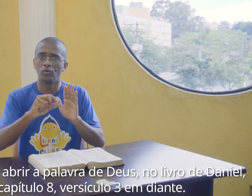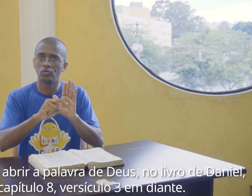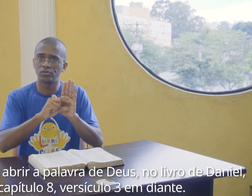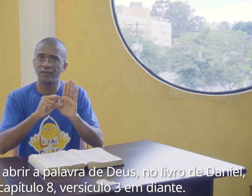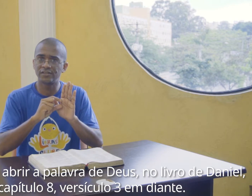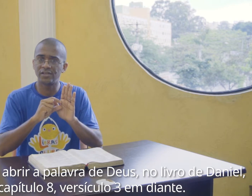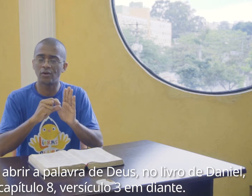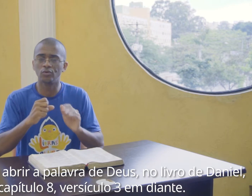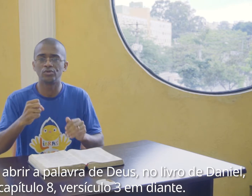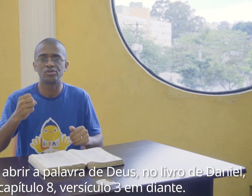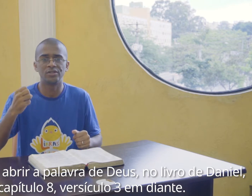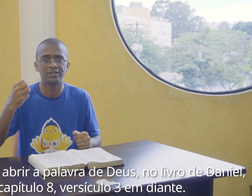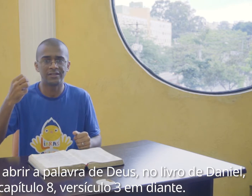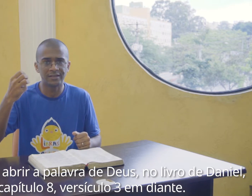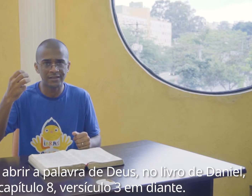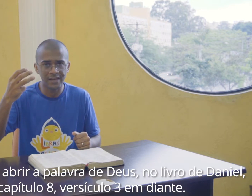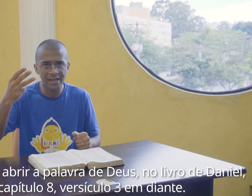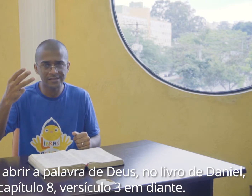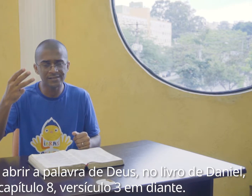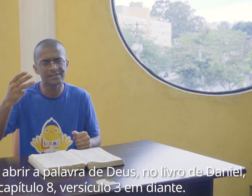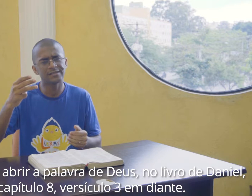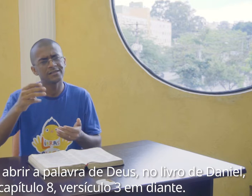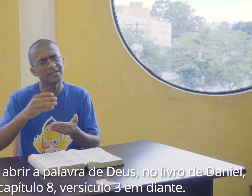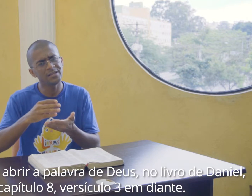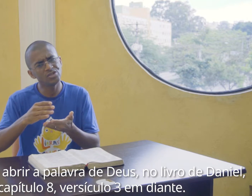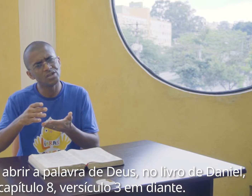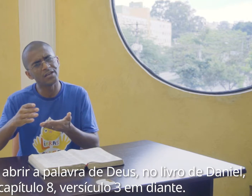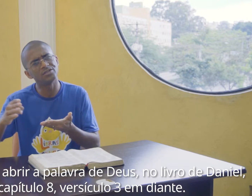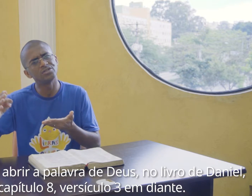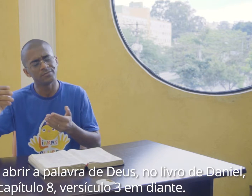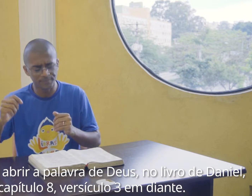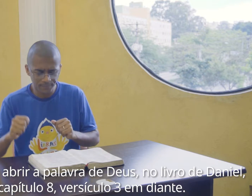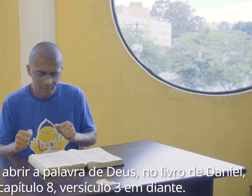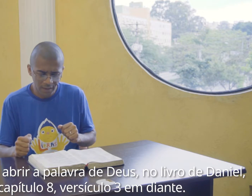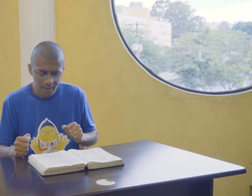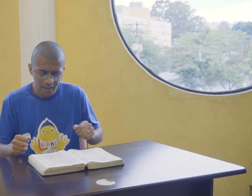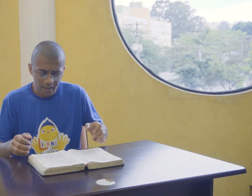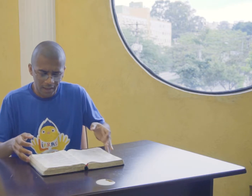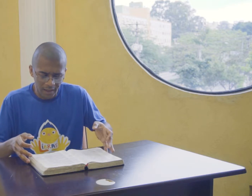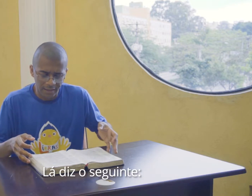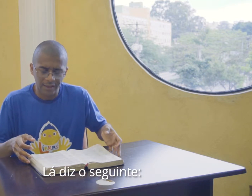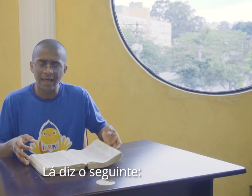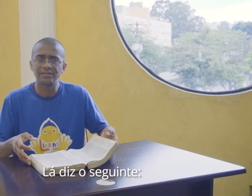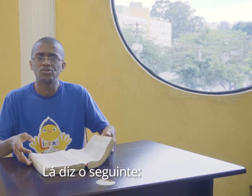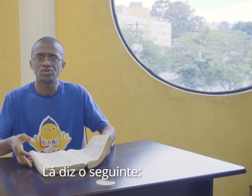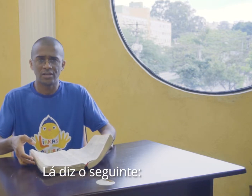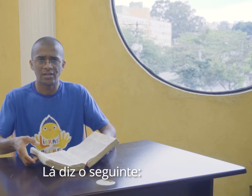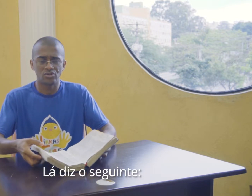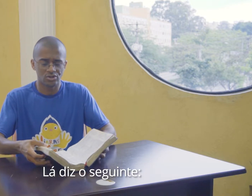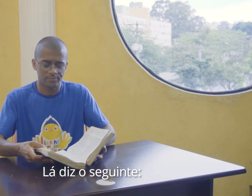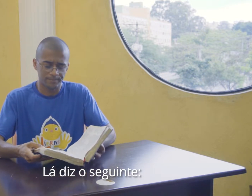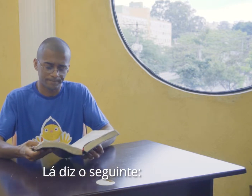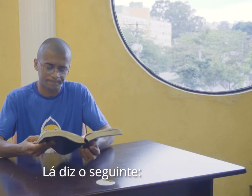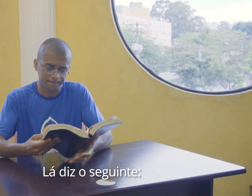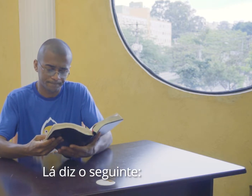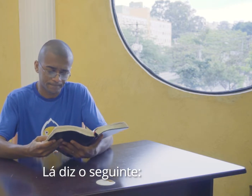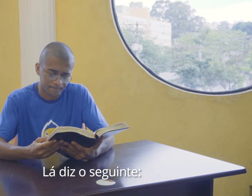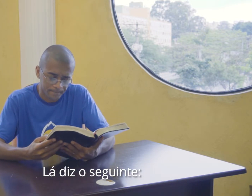os versículos de 3 em diante. Lá diz o seguinte: